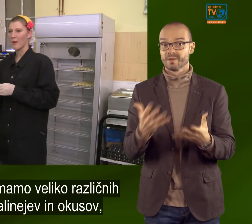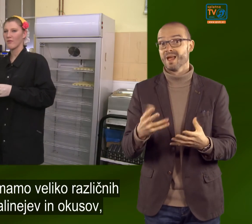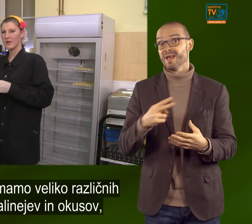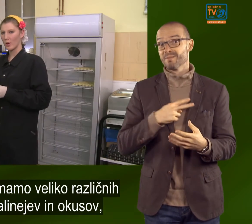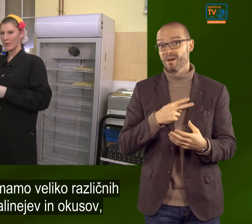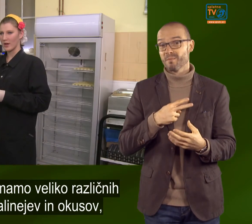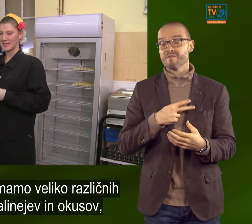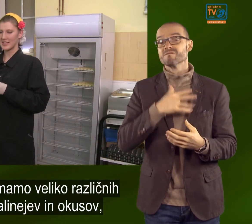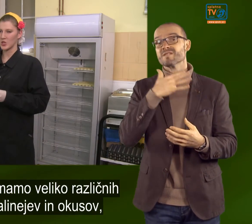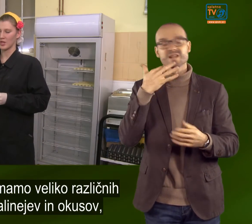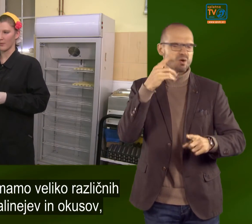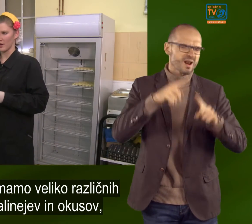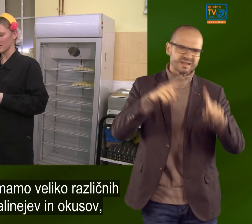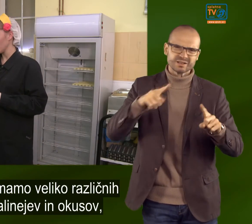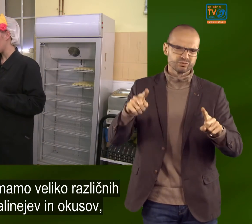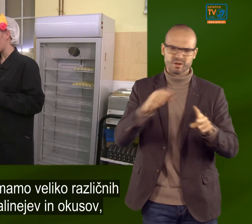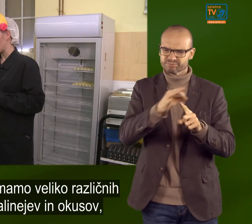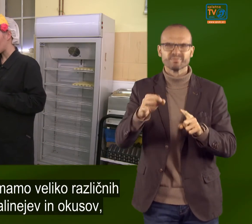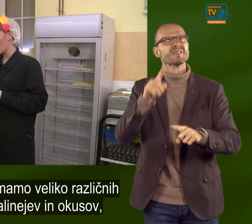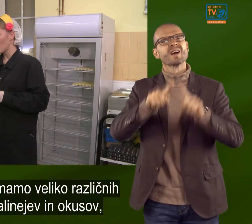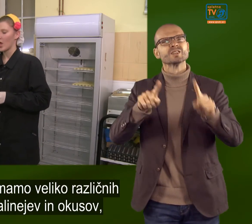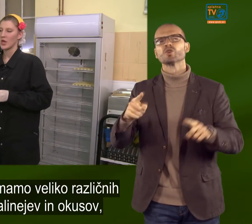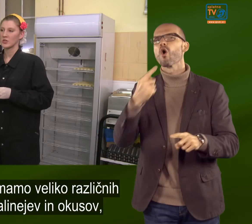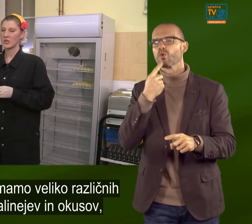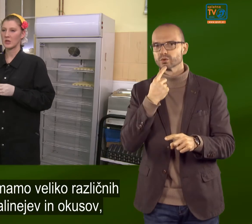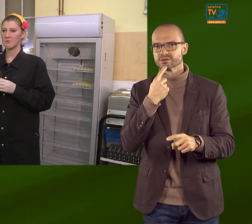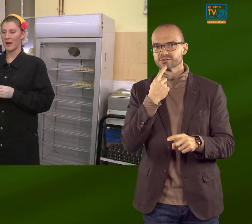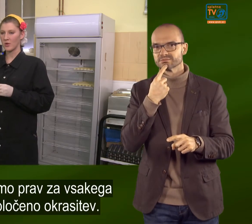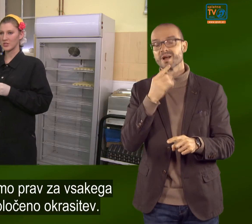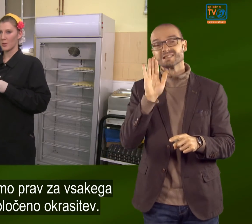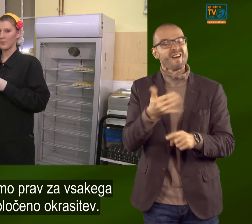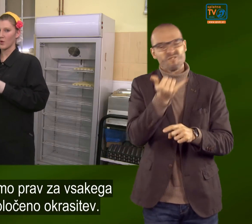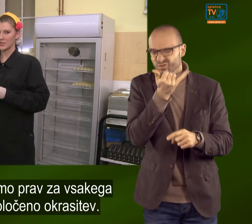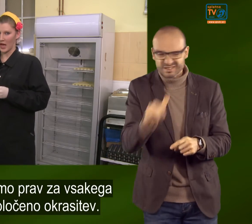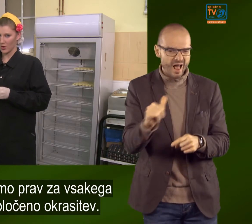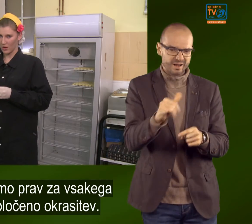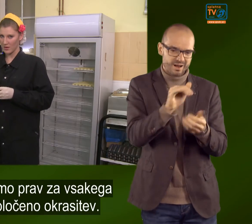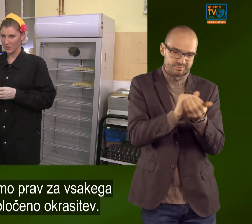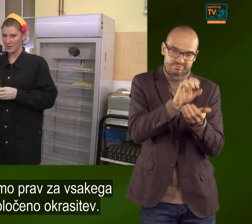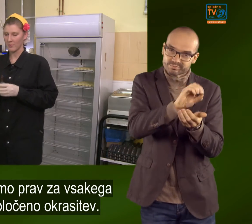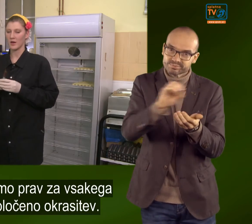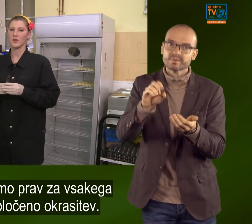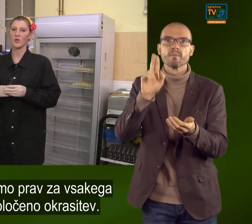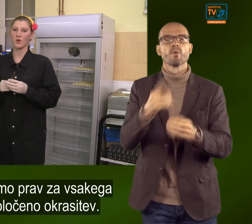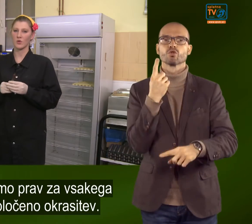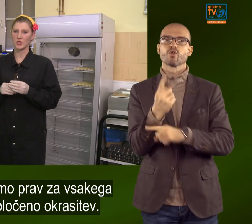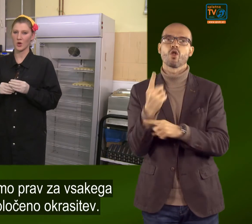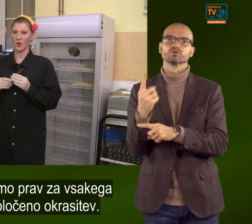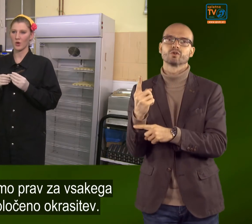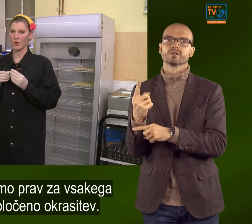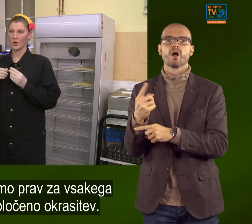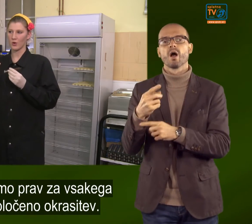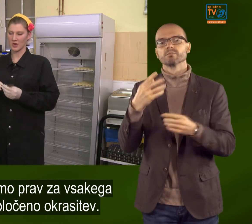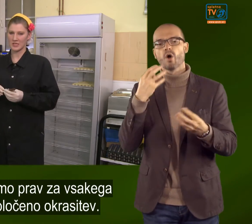Ker imamo veliko različnih pralin in okusov, imamo za prav vsako pralino